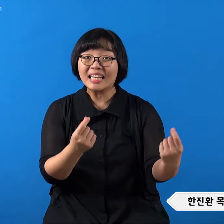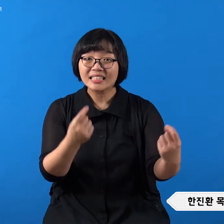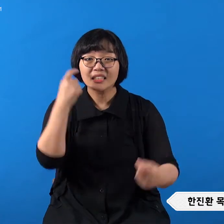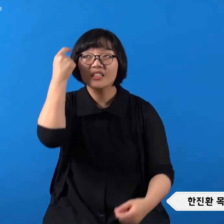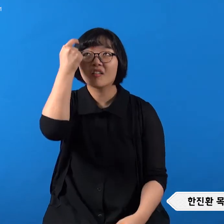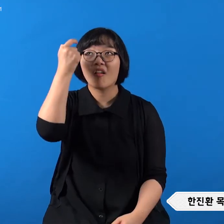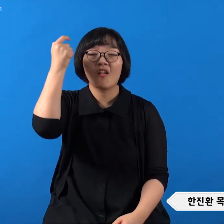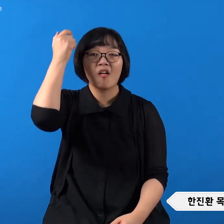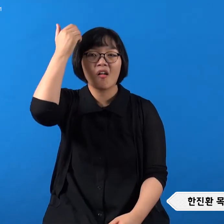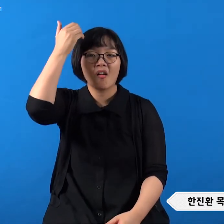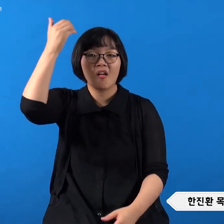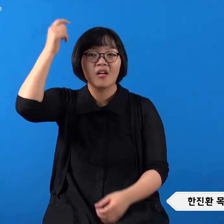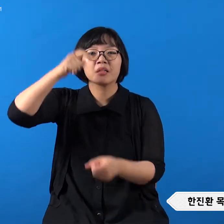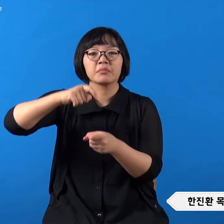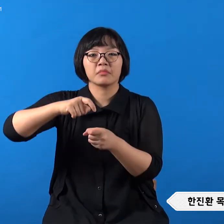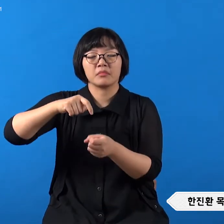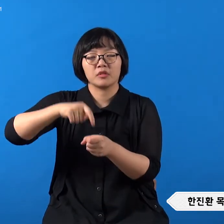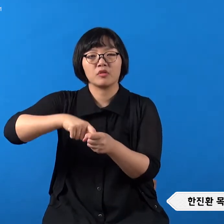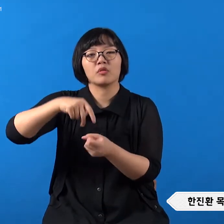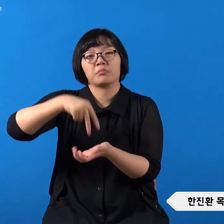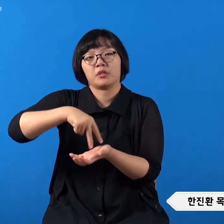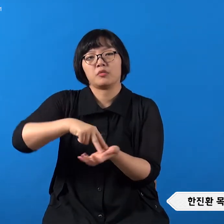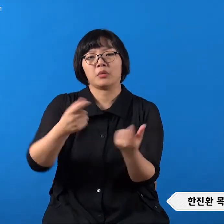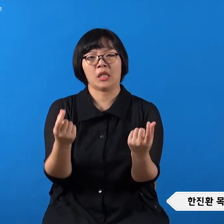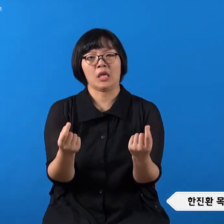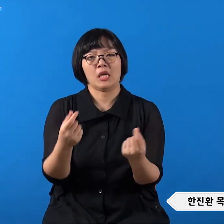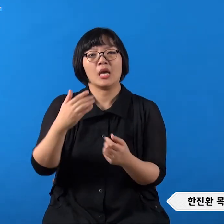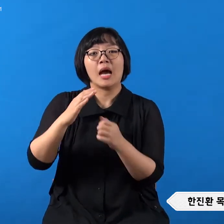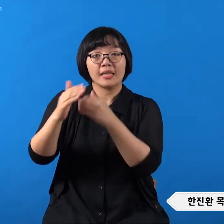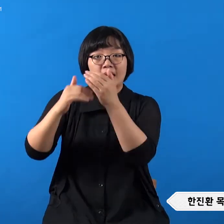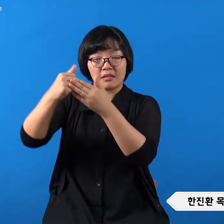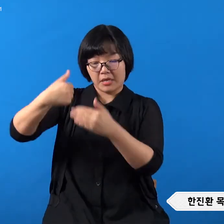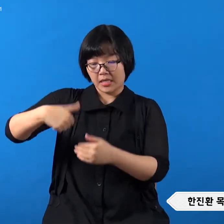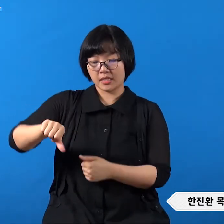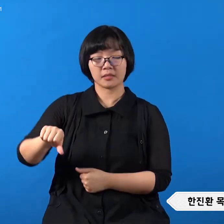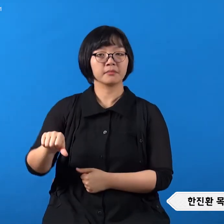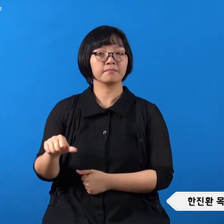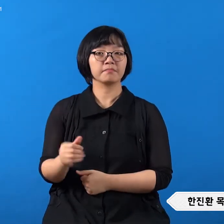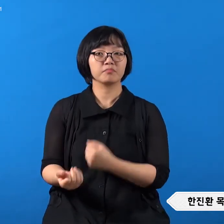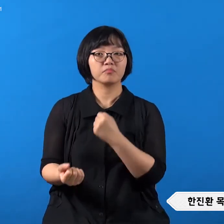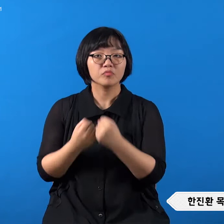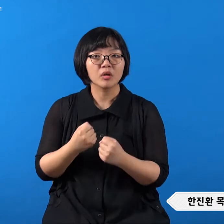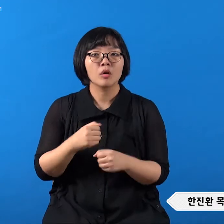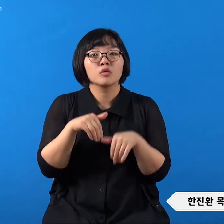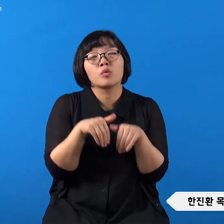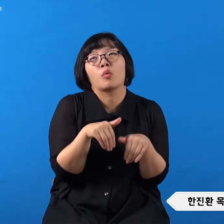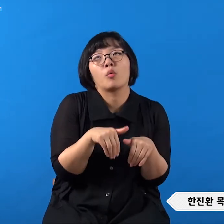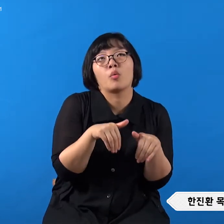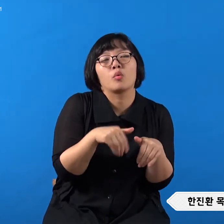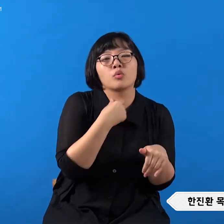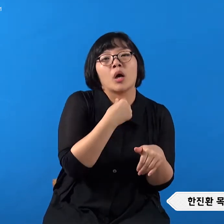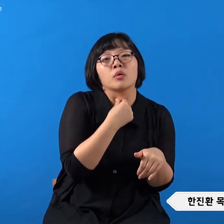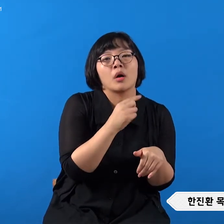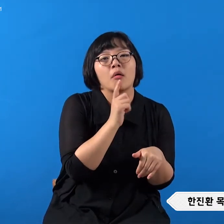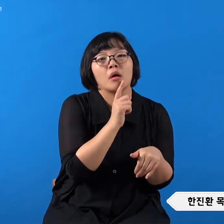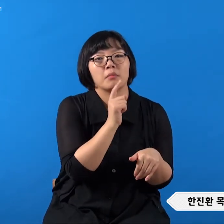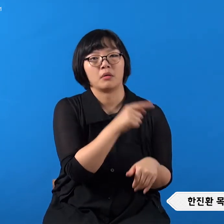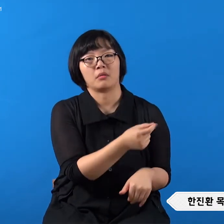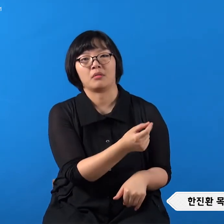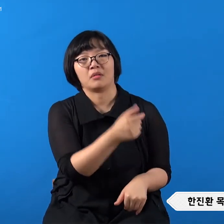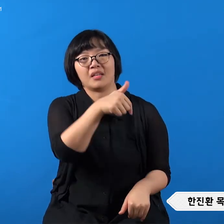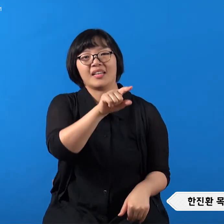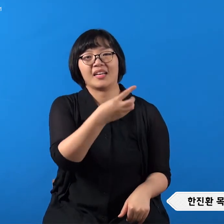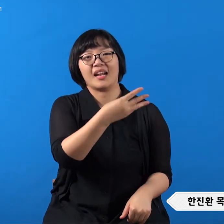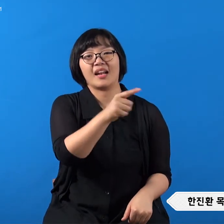영적으로도 그렇습니다. 아들이 됐는데도 자꾸 종으로 돌아가려고 하는 사람들이 있습니다. 갈라디아